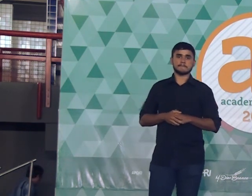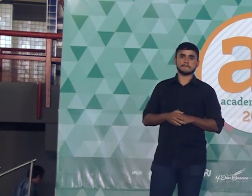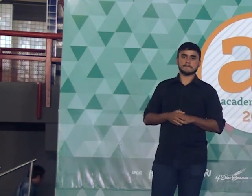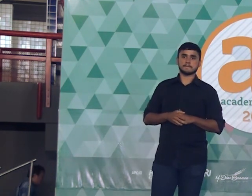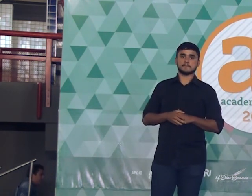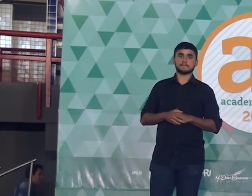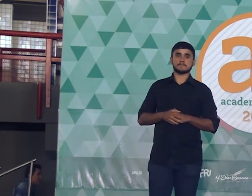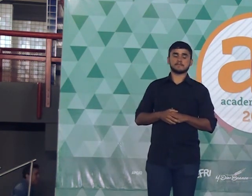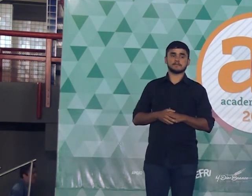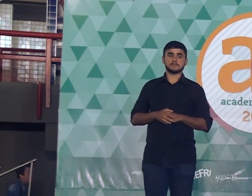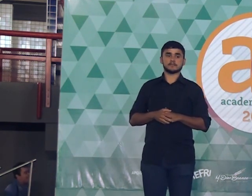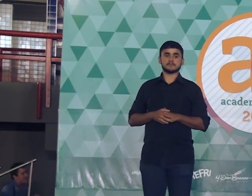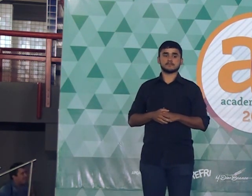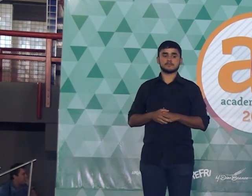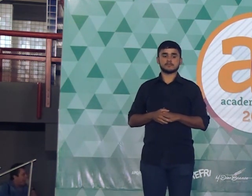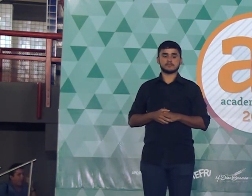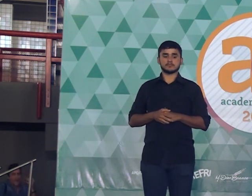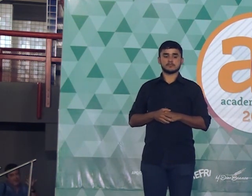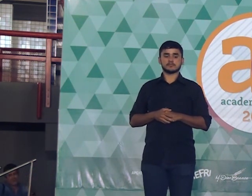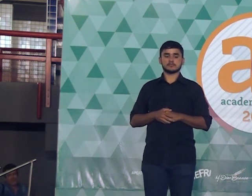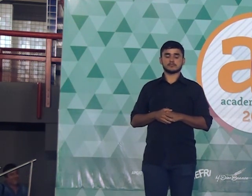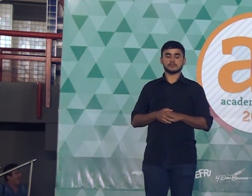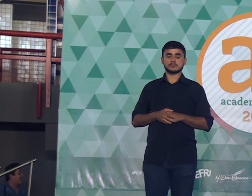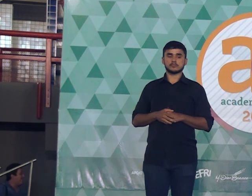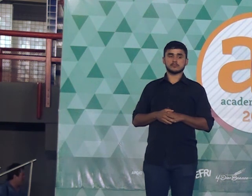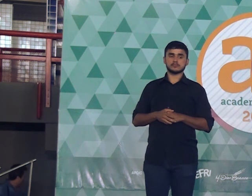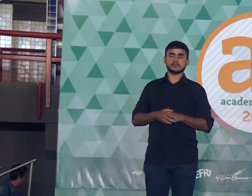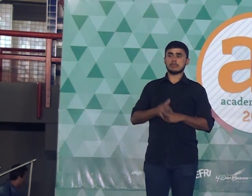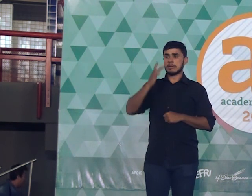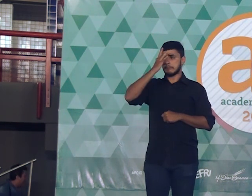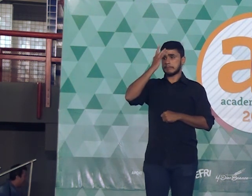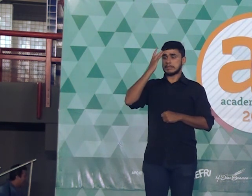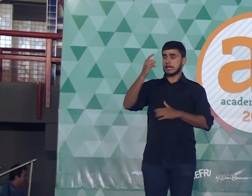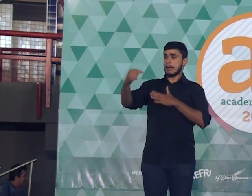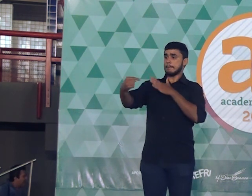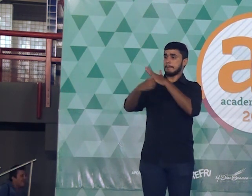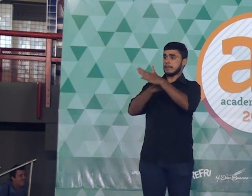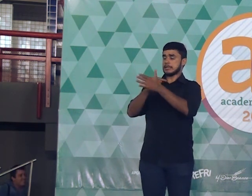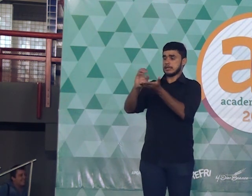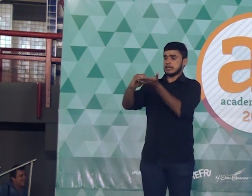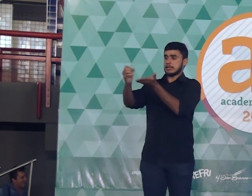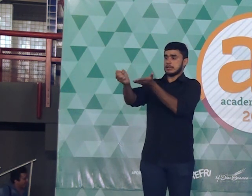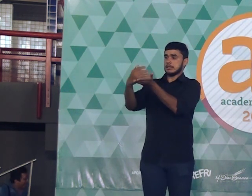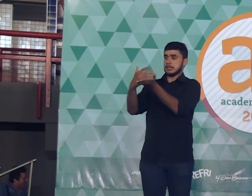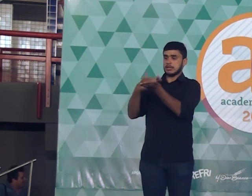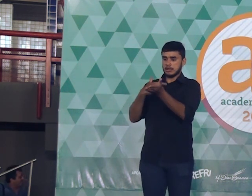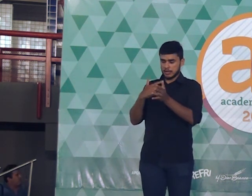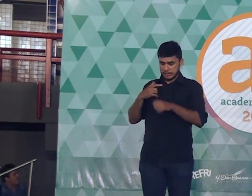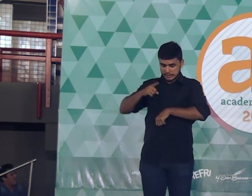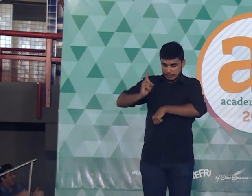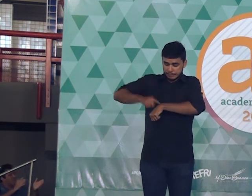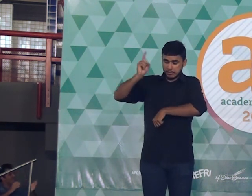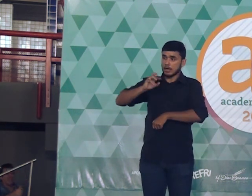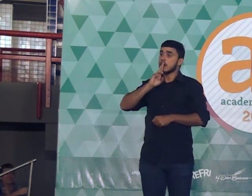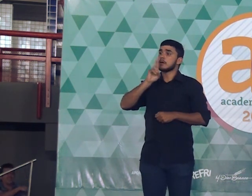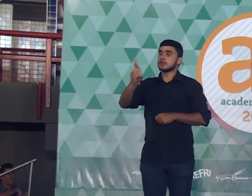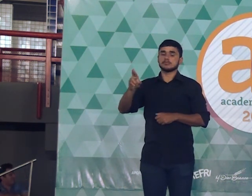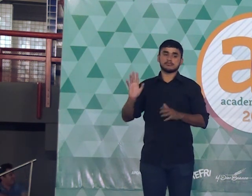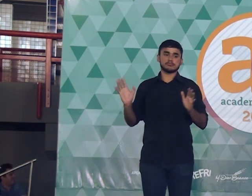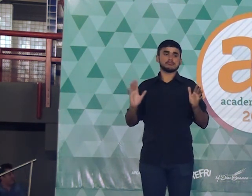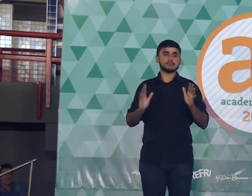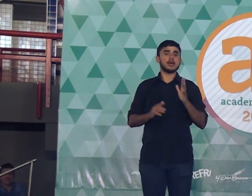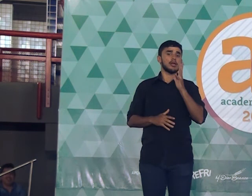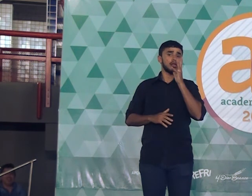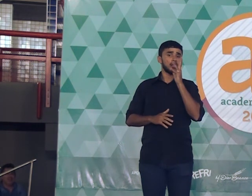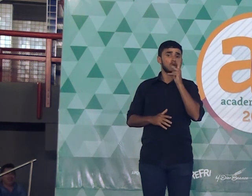posso resolvê-los em tempo real. Tipo, Augusto, eu mandei alguma mensagem para você, você vai resolver em tempo real. Não dá não, mas se você mandar tiver um